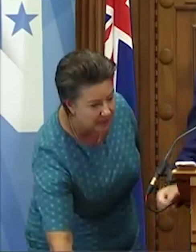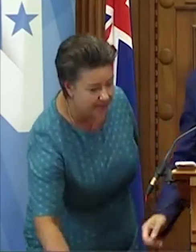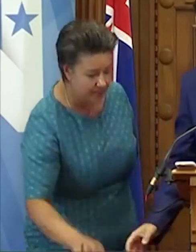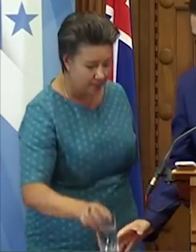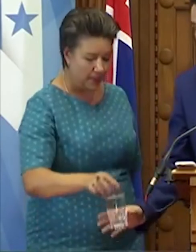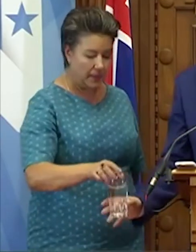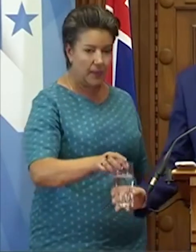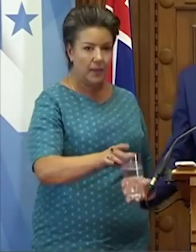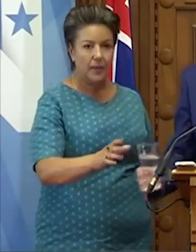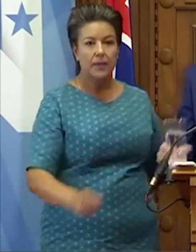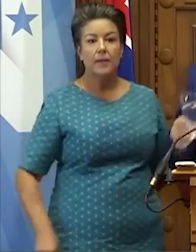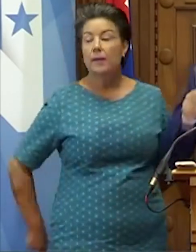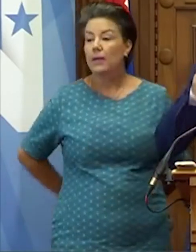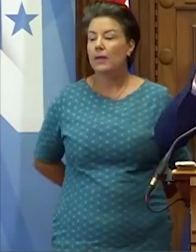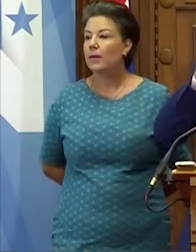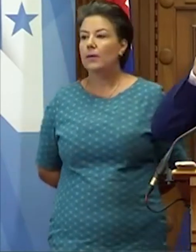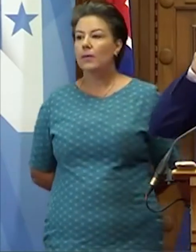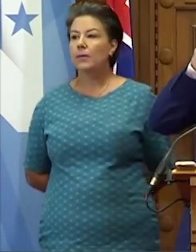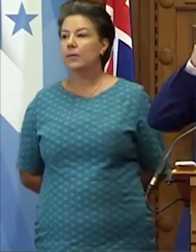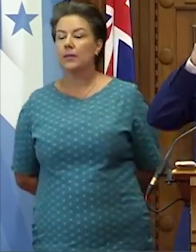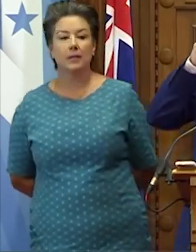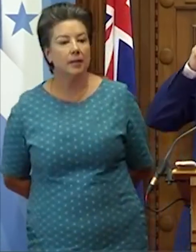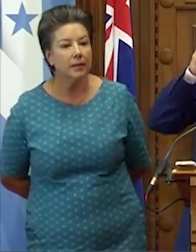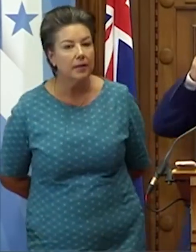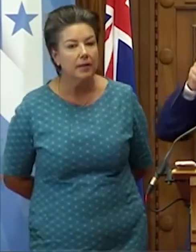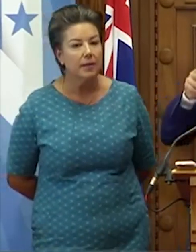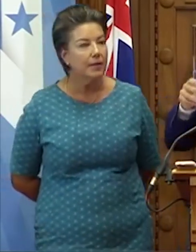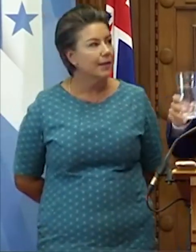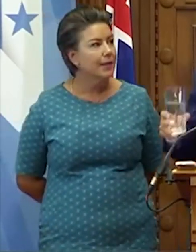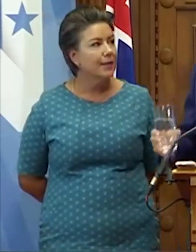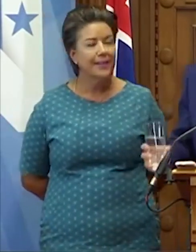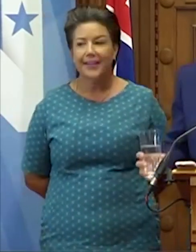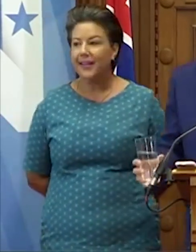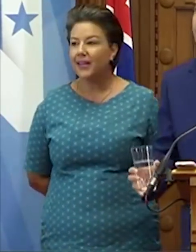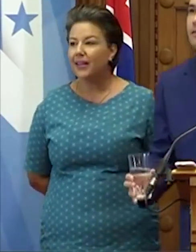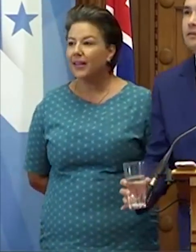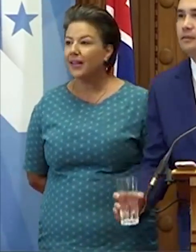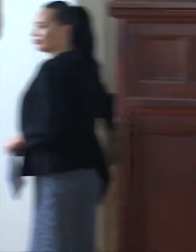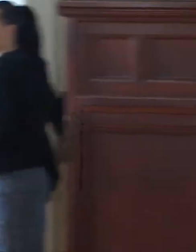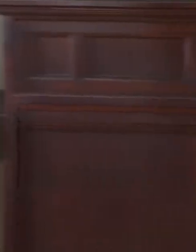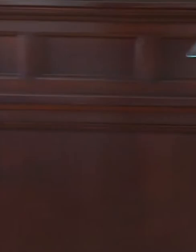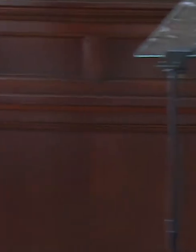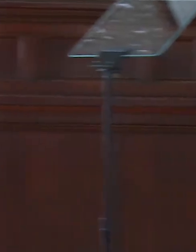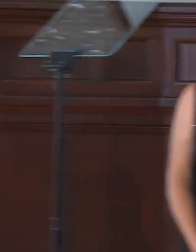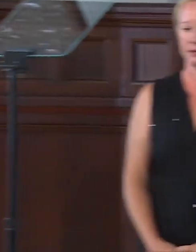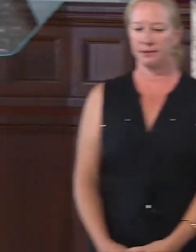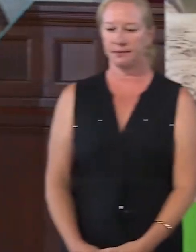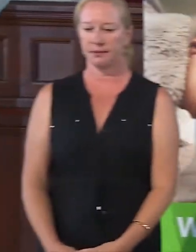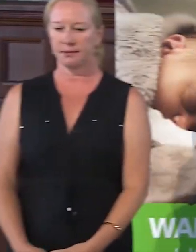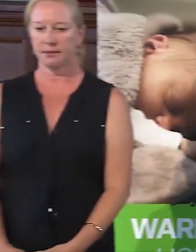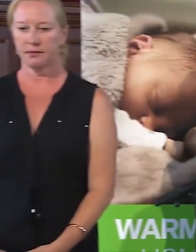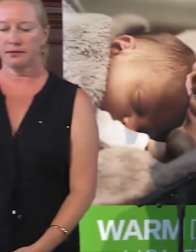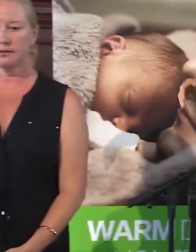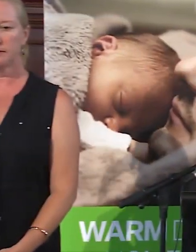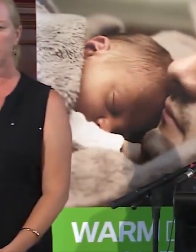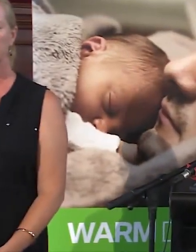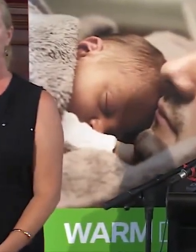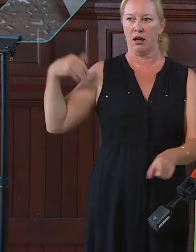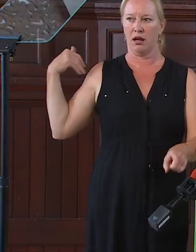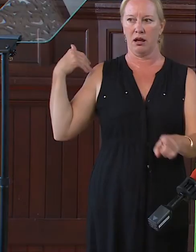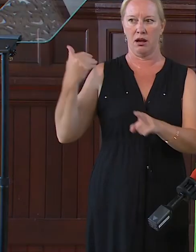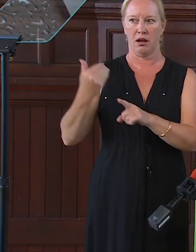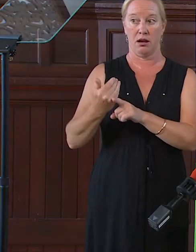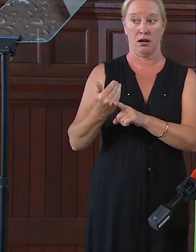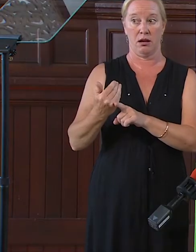se dijo listo para la campaña y para hacer que el gobierno rinda cuentas y marama davidson co líder del partido verde